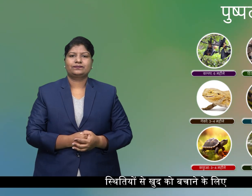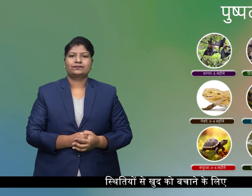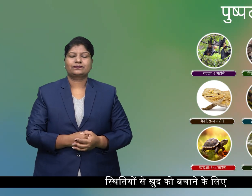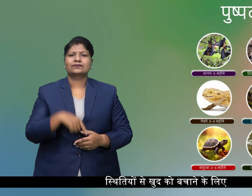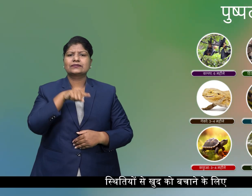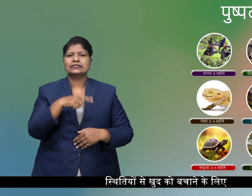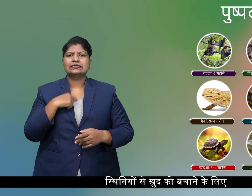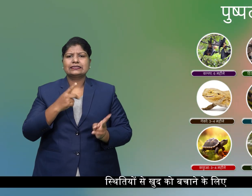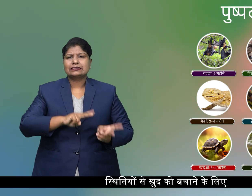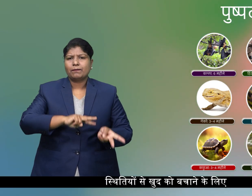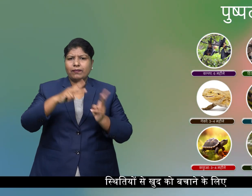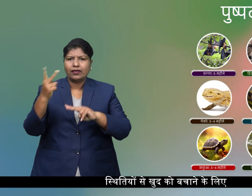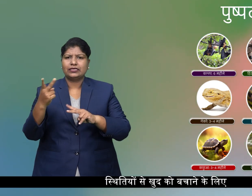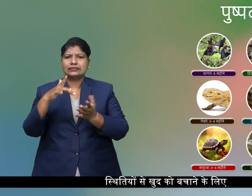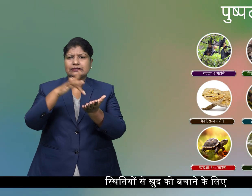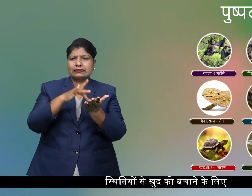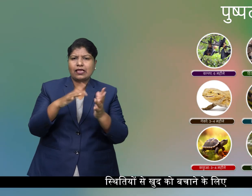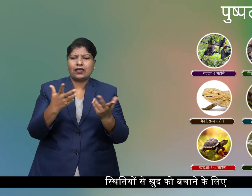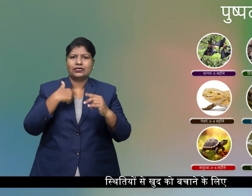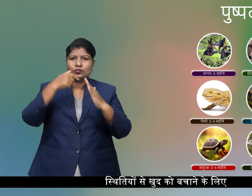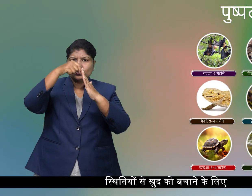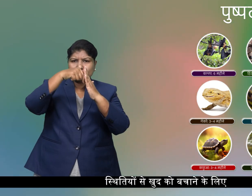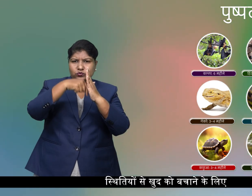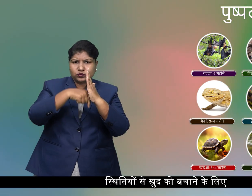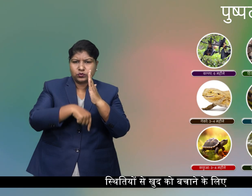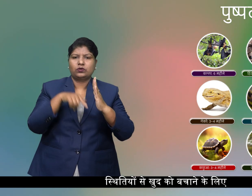स्थितियों से खुद को बचाने के लिए